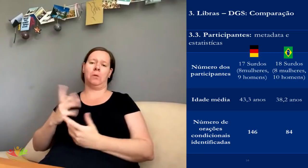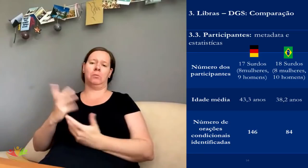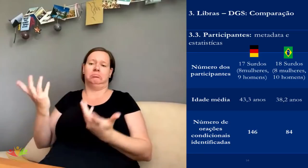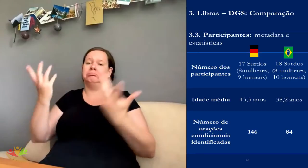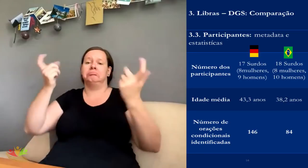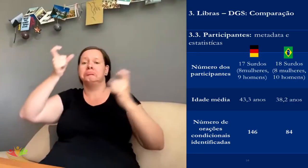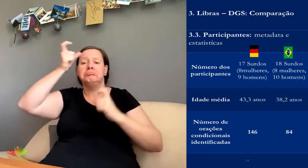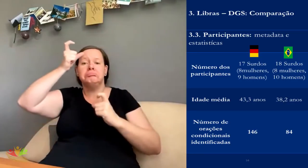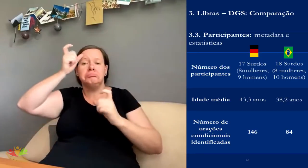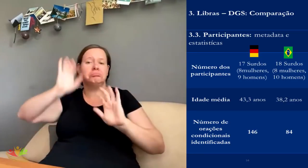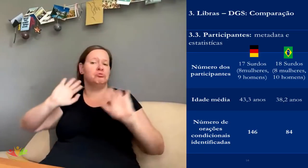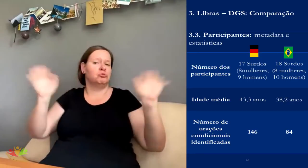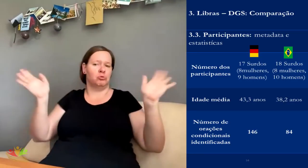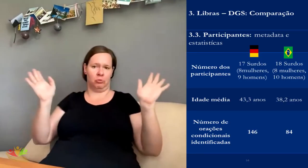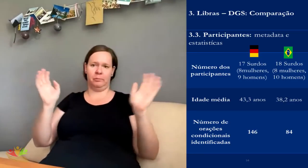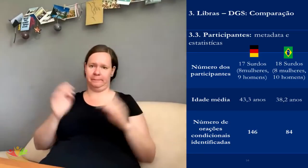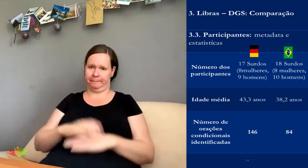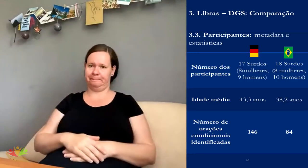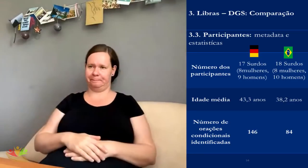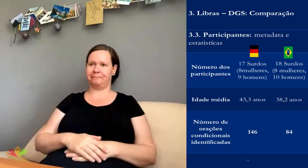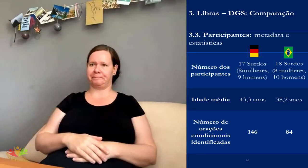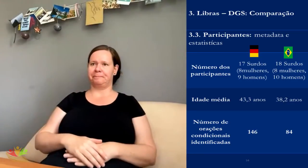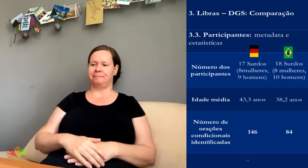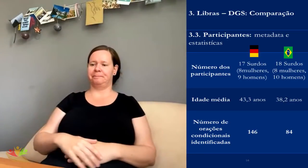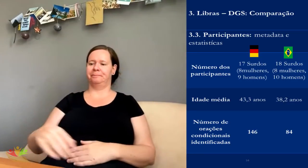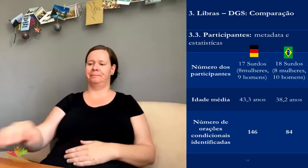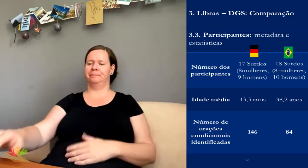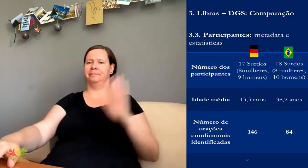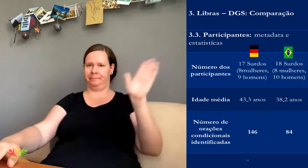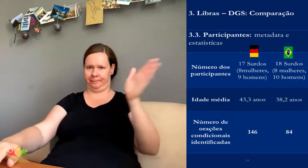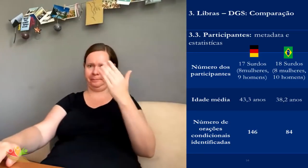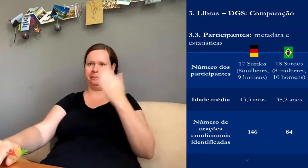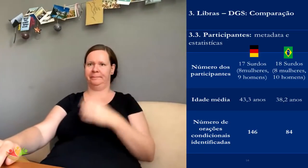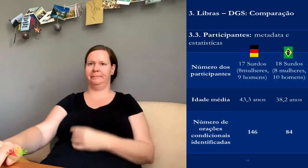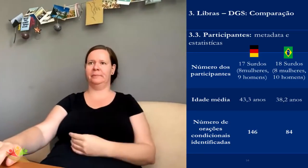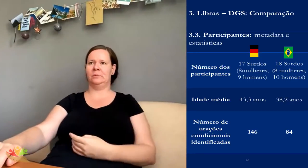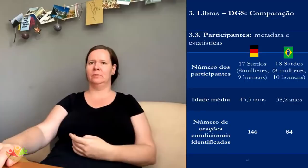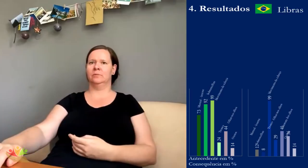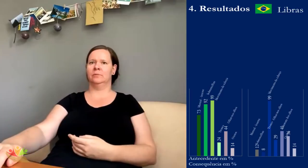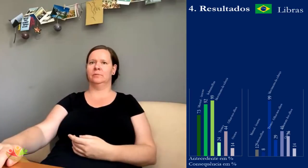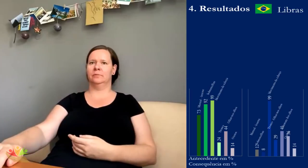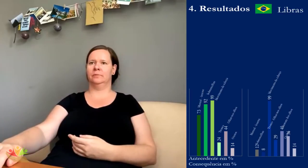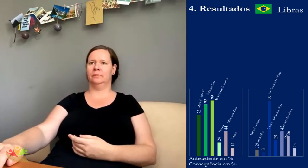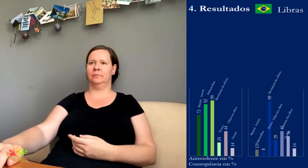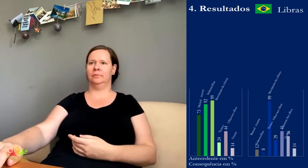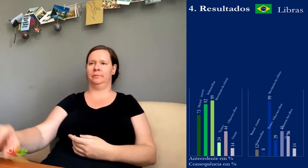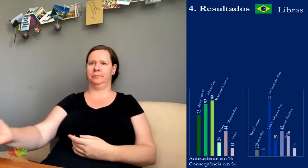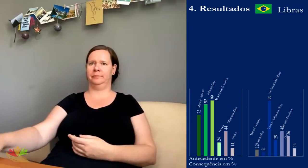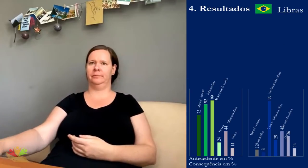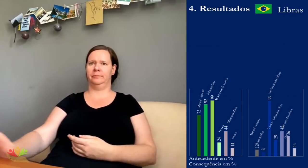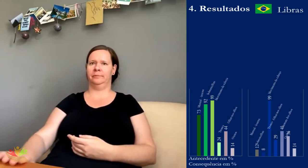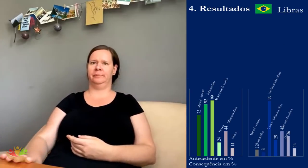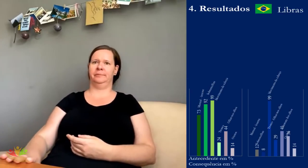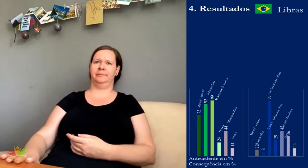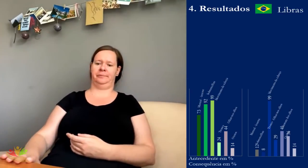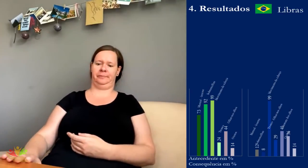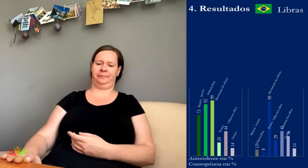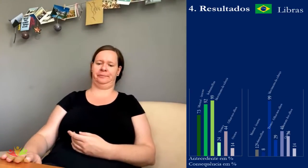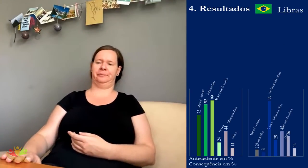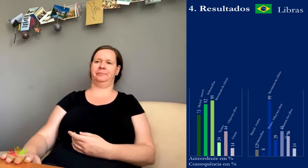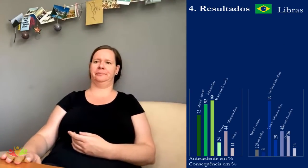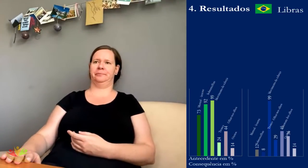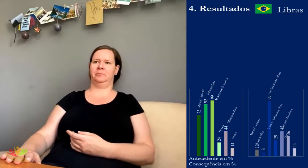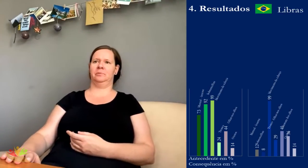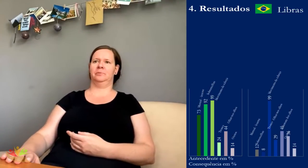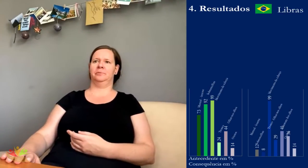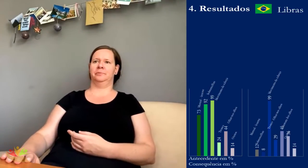alemães. É somente porque, naturalmente, as pessoas preferem utilizar sentenças condicionais ou não, mas o número é maior no